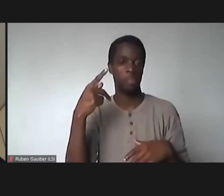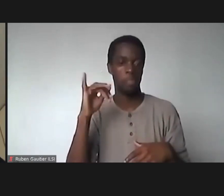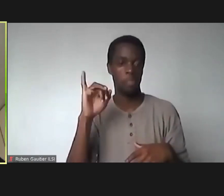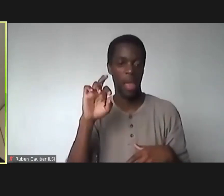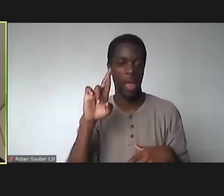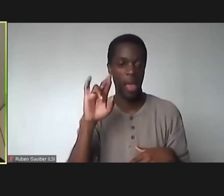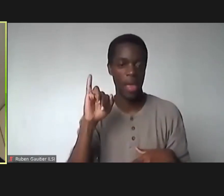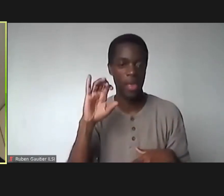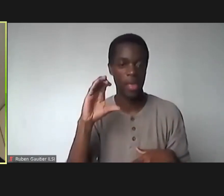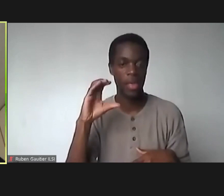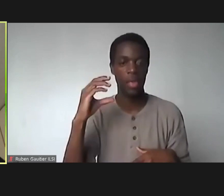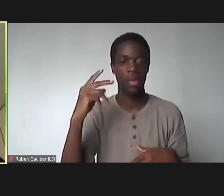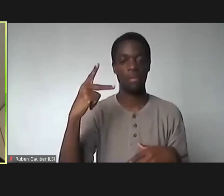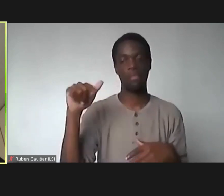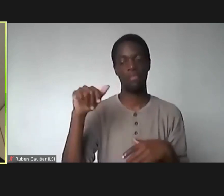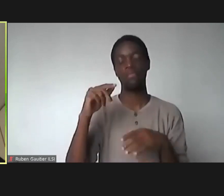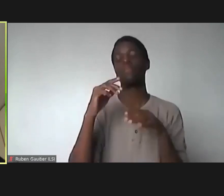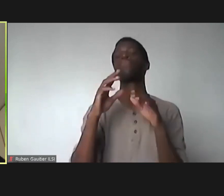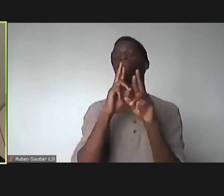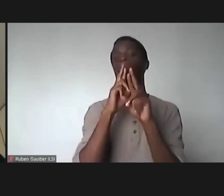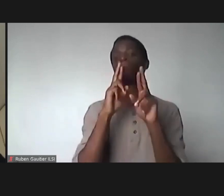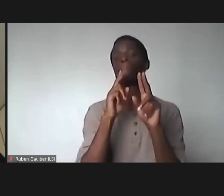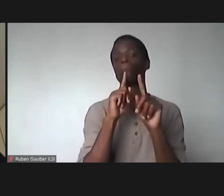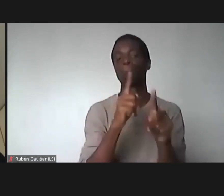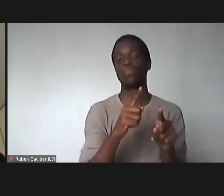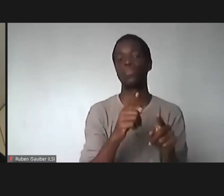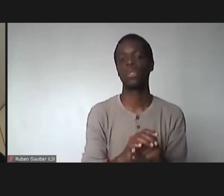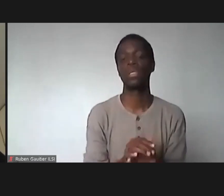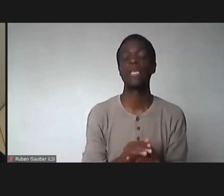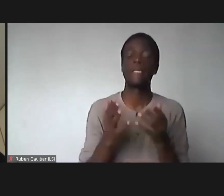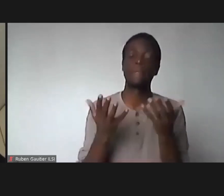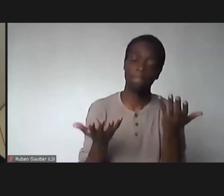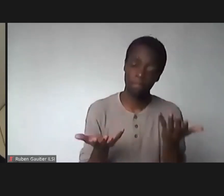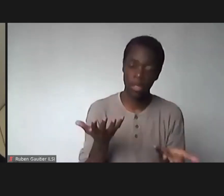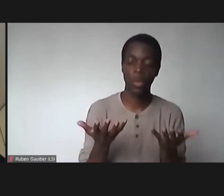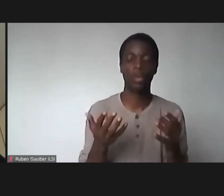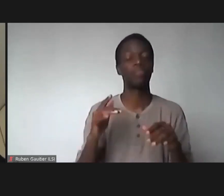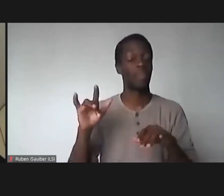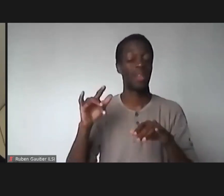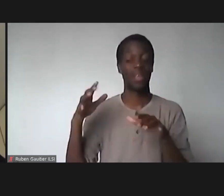Si permite identificar más de una discapacidad. ¿Cómo hay al menos 6 preguntas?